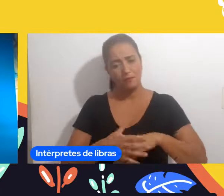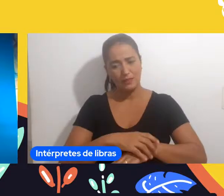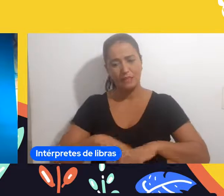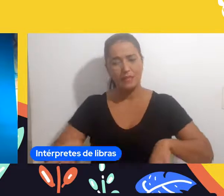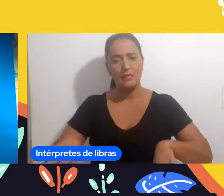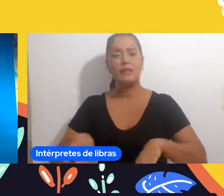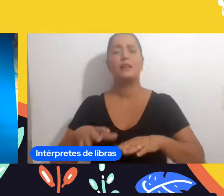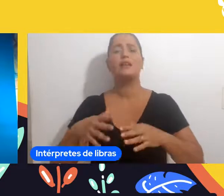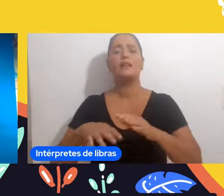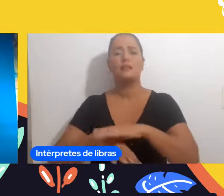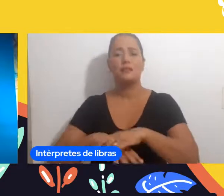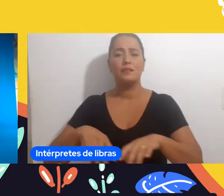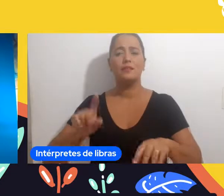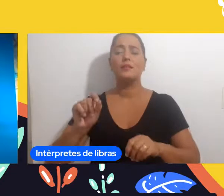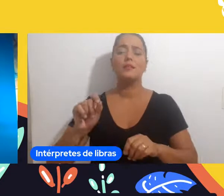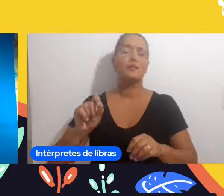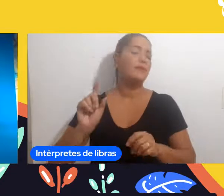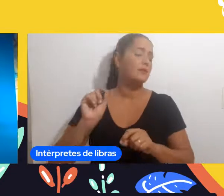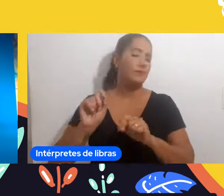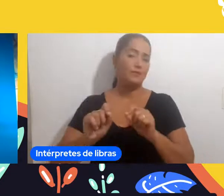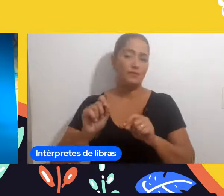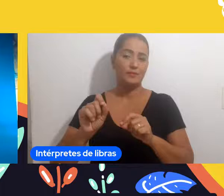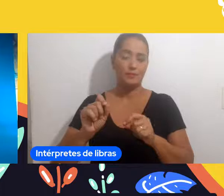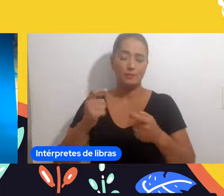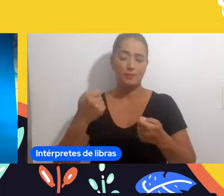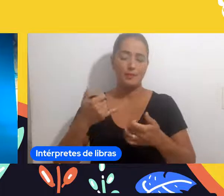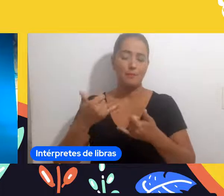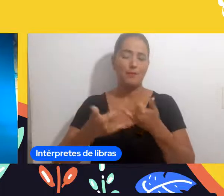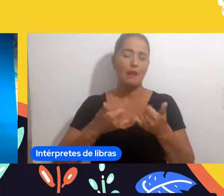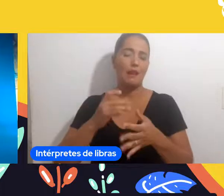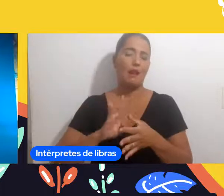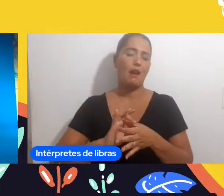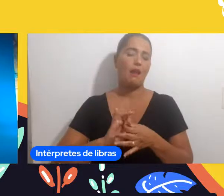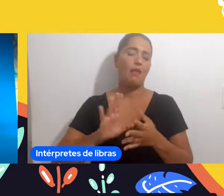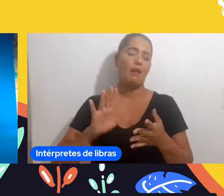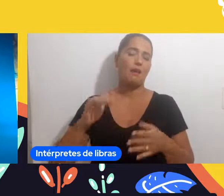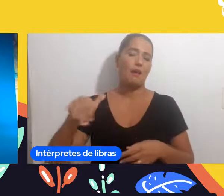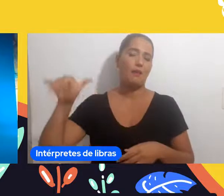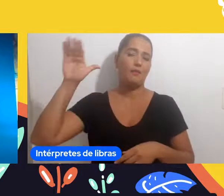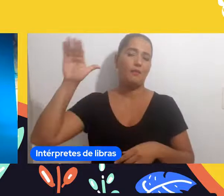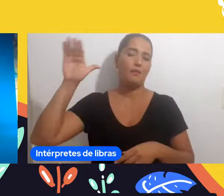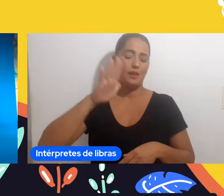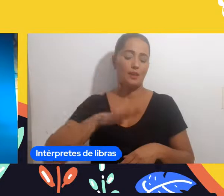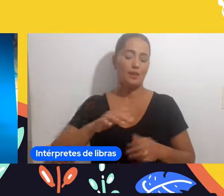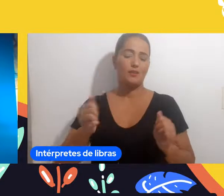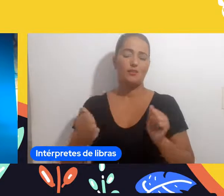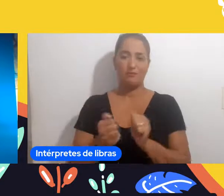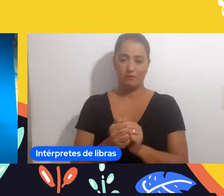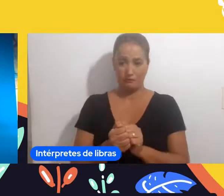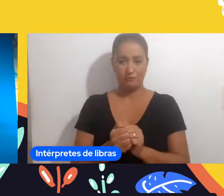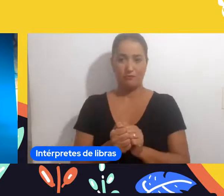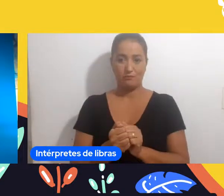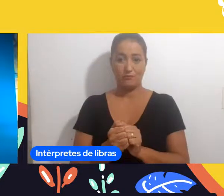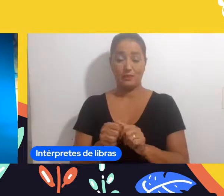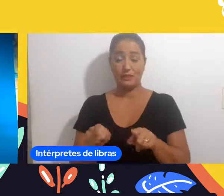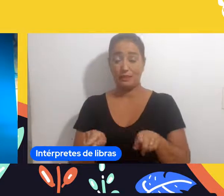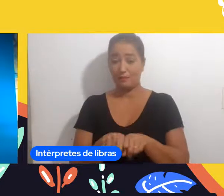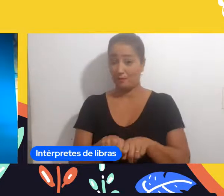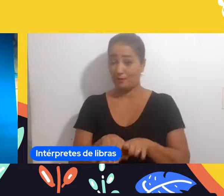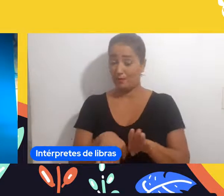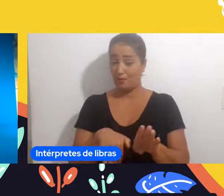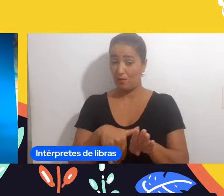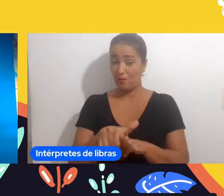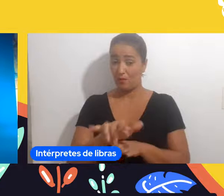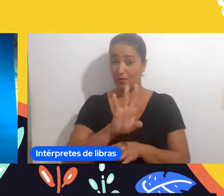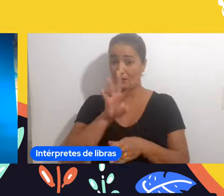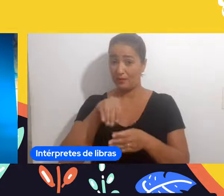provocador para estar inteiro, né, para a criança. E aí um outro ponto que a gente faz lá dentro é dizer, olha,